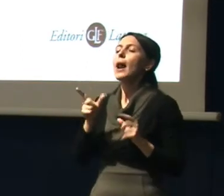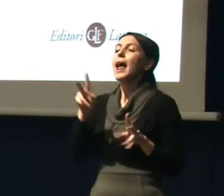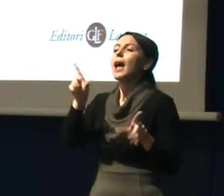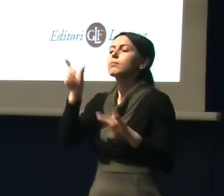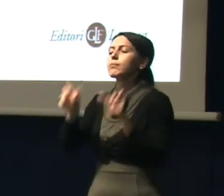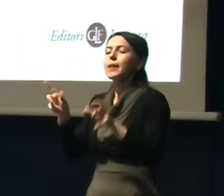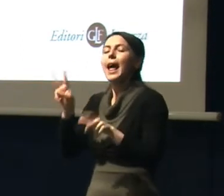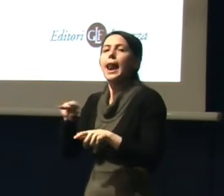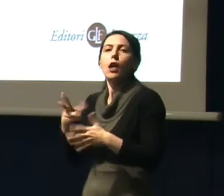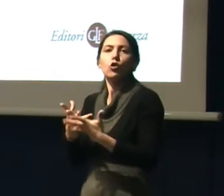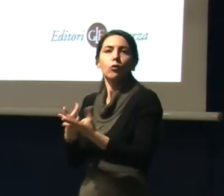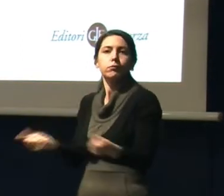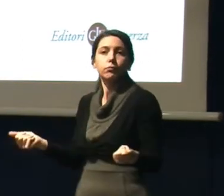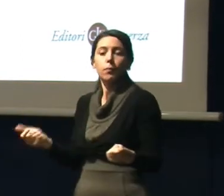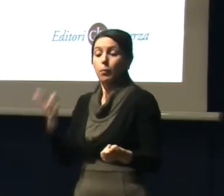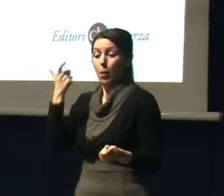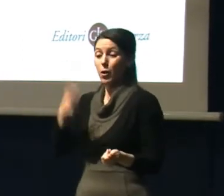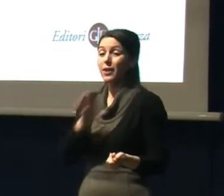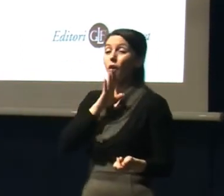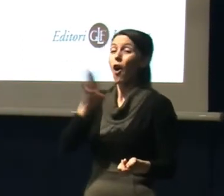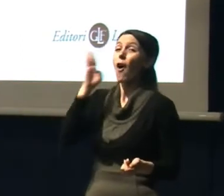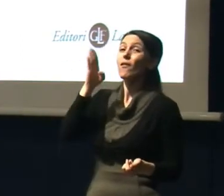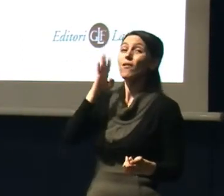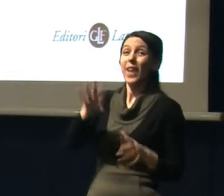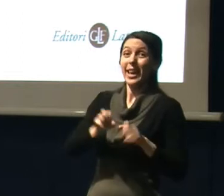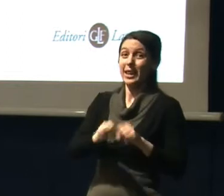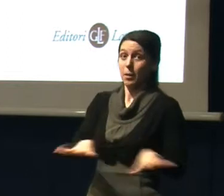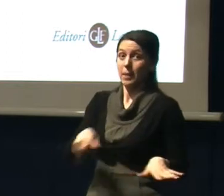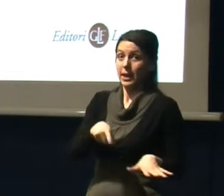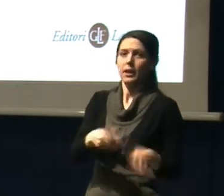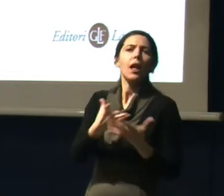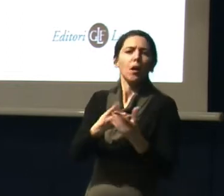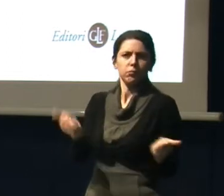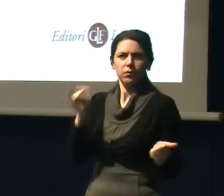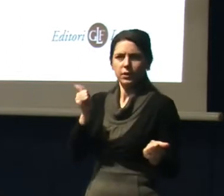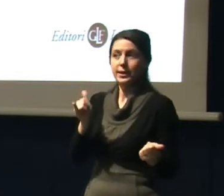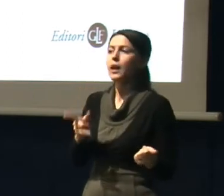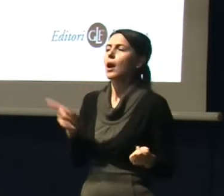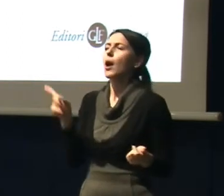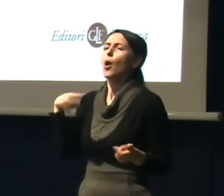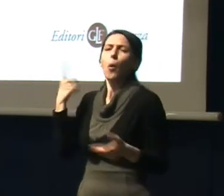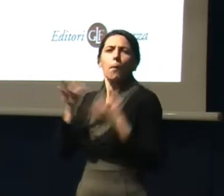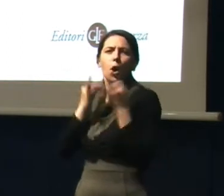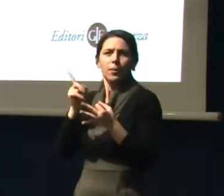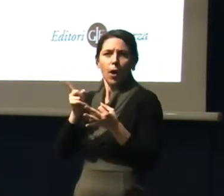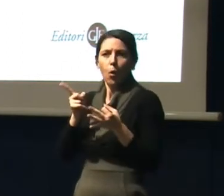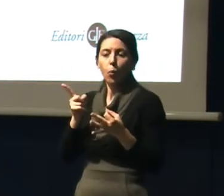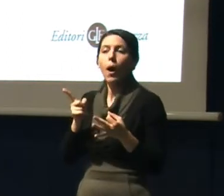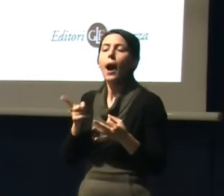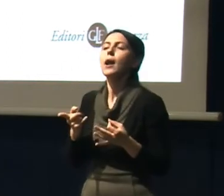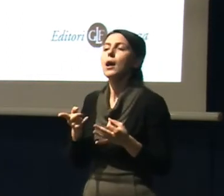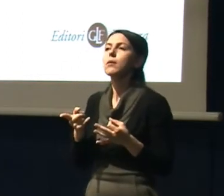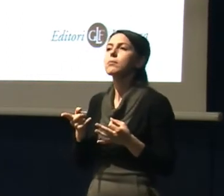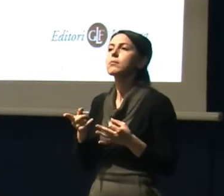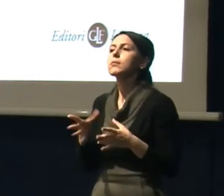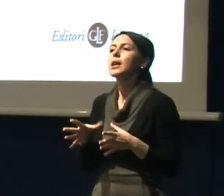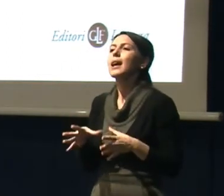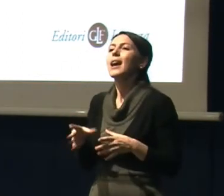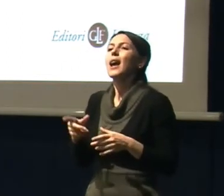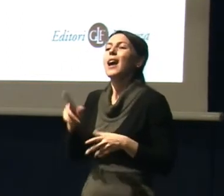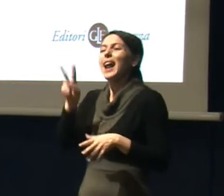anche lì perché dice il direttore dai vecchi media sono scomparsi per realtà si sono poi spiega la frammentazione dell'audience perché lo